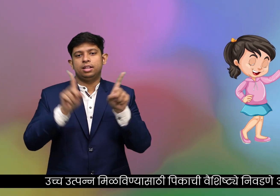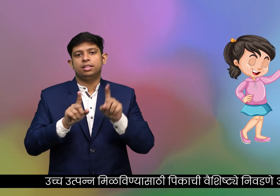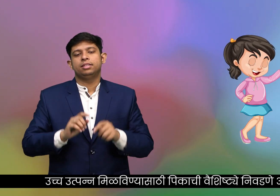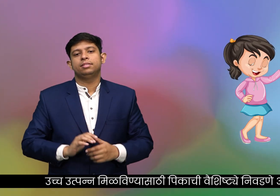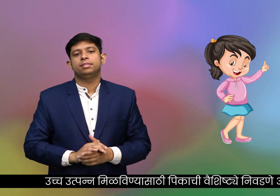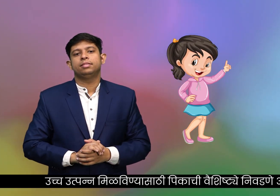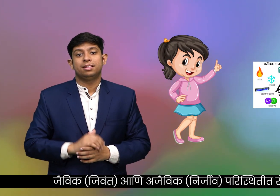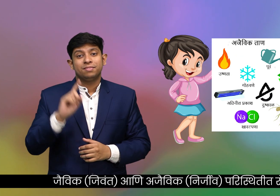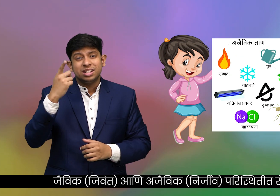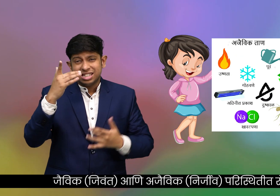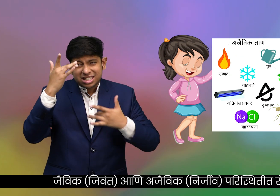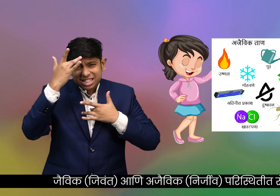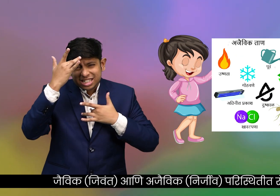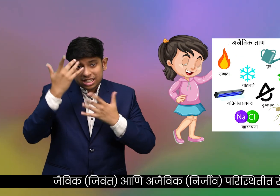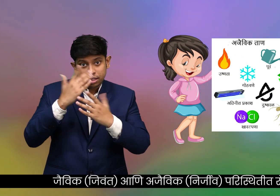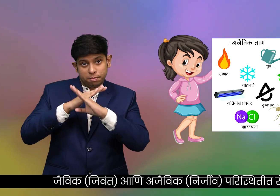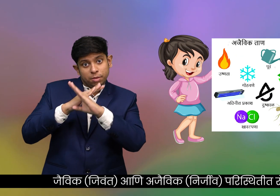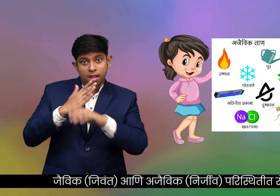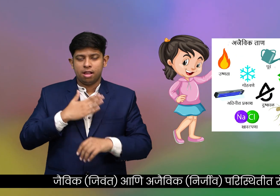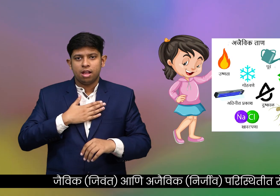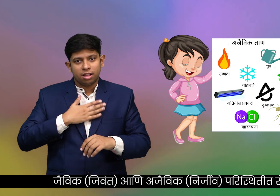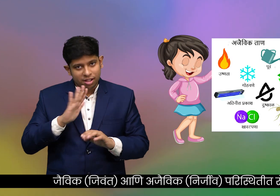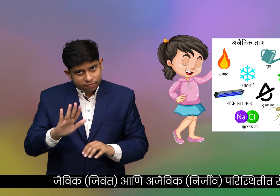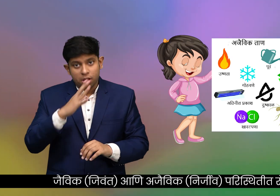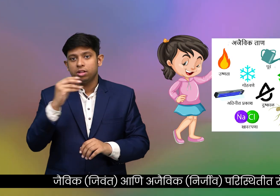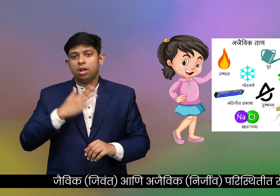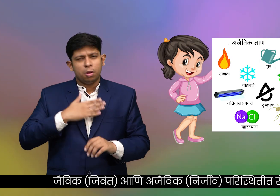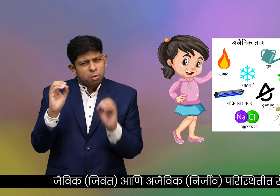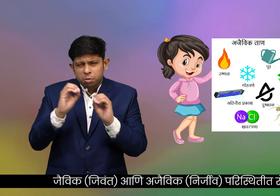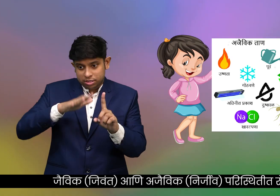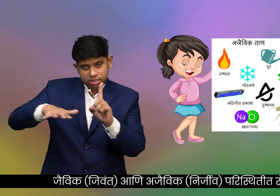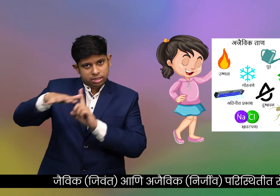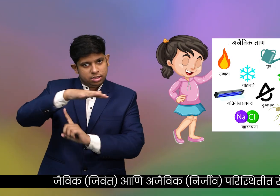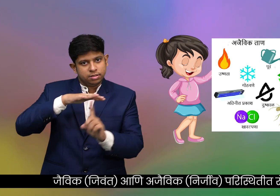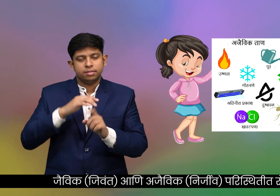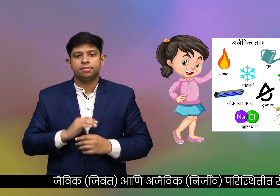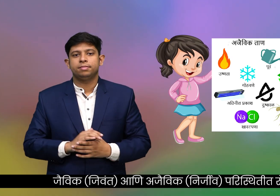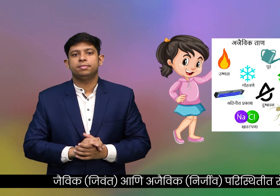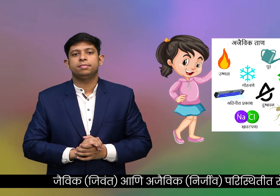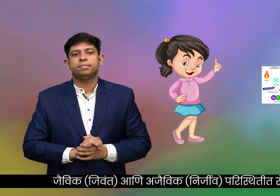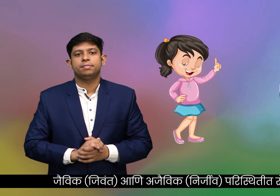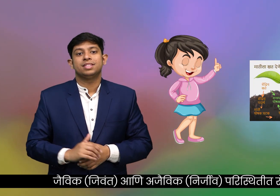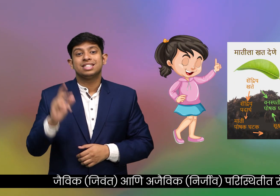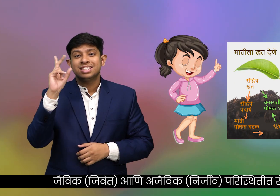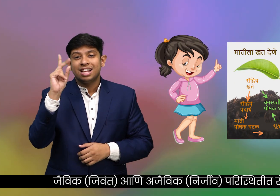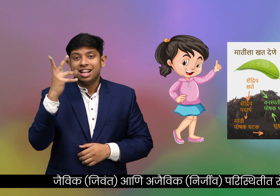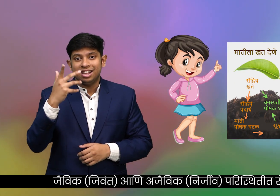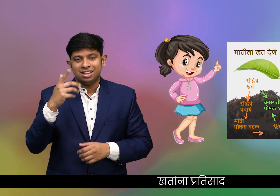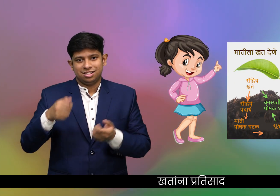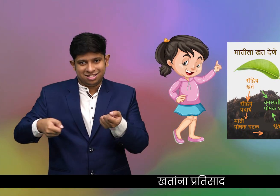आहे. जैविक जिवंत आणि अजैविक निर्जीव परिस्थितीत रोग प्रतिकार,